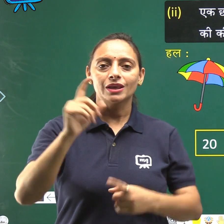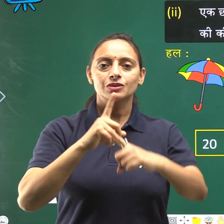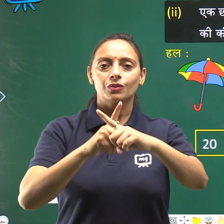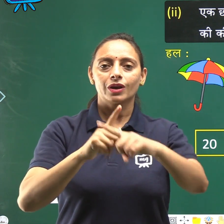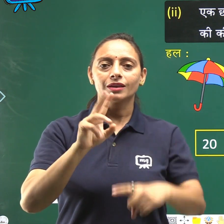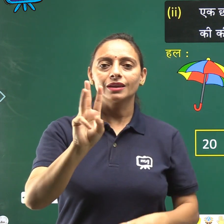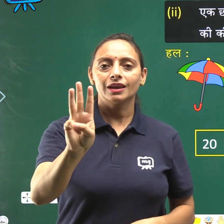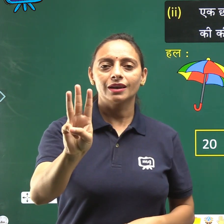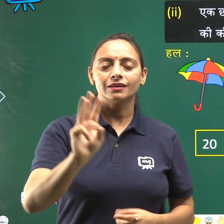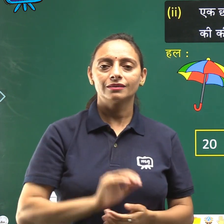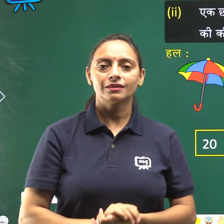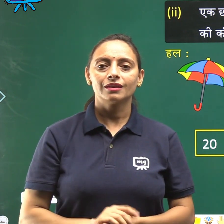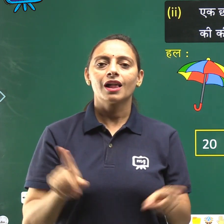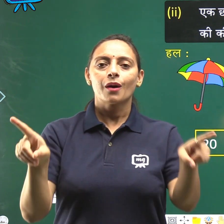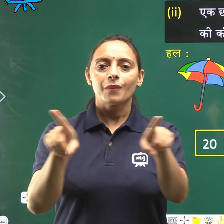3